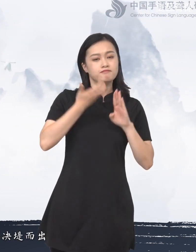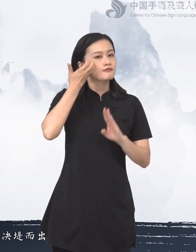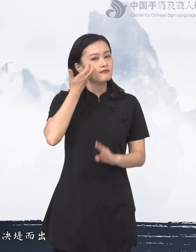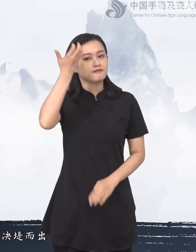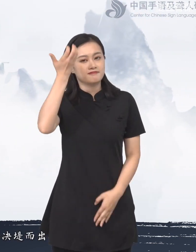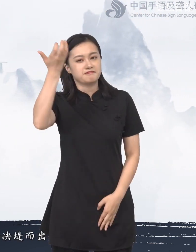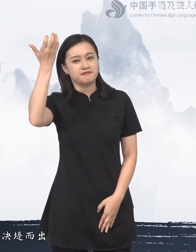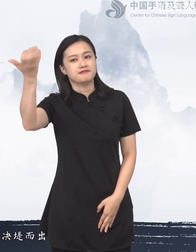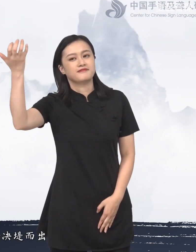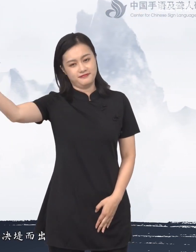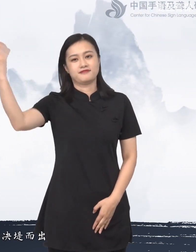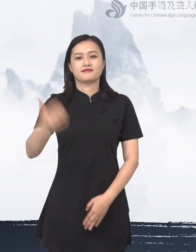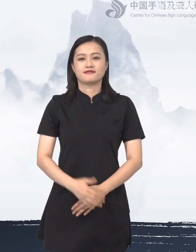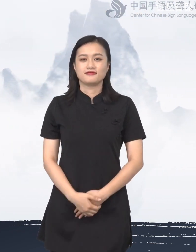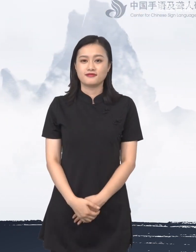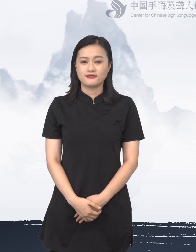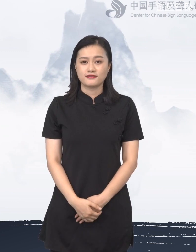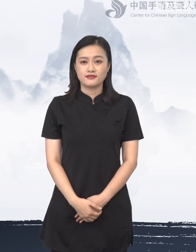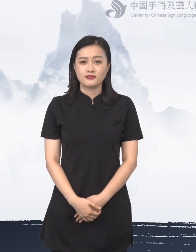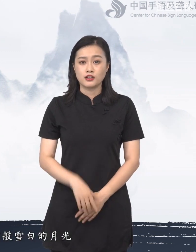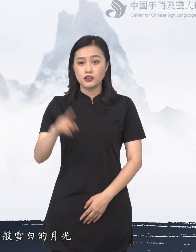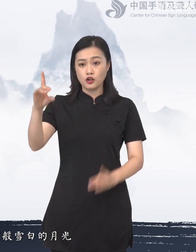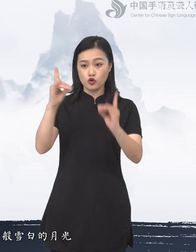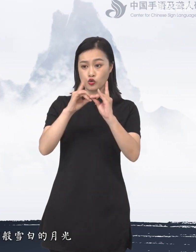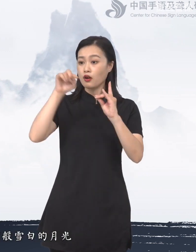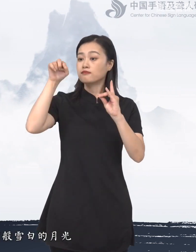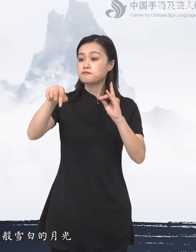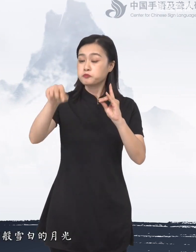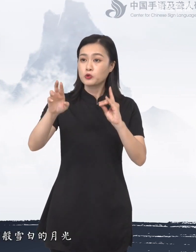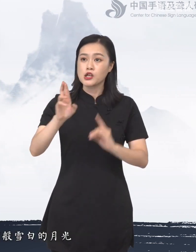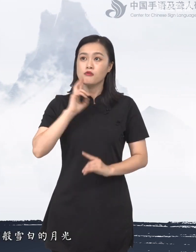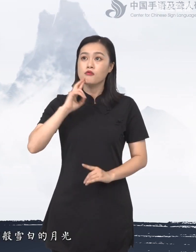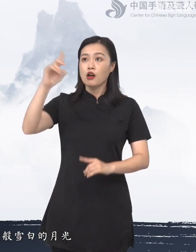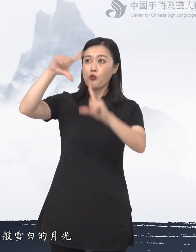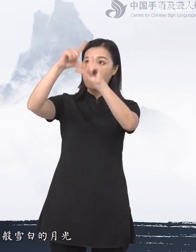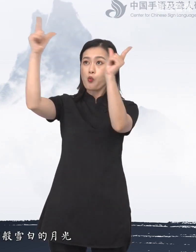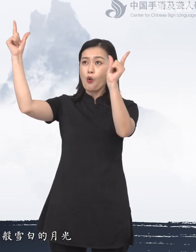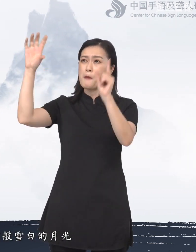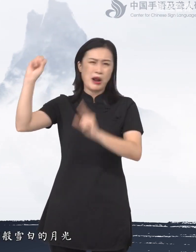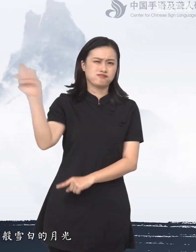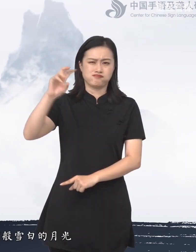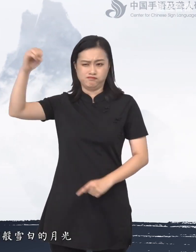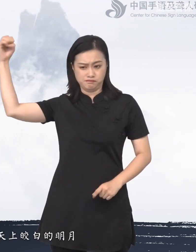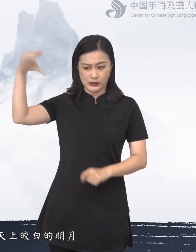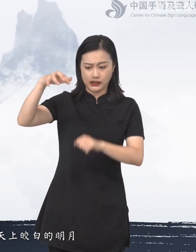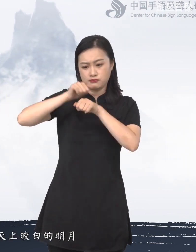让思念决堤而出。锦床前如霜般雪白的月光，将目光